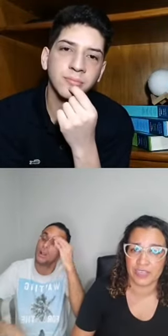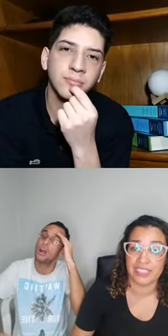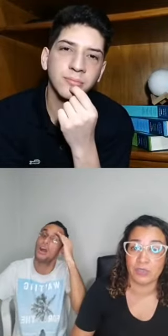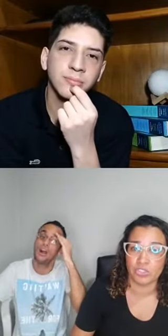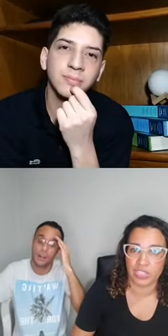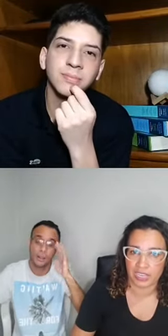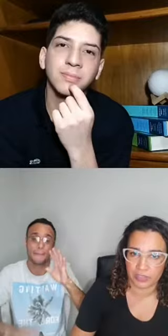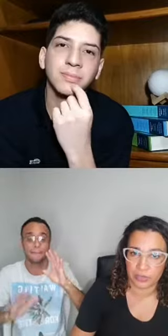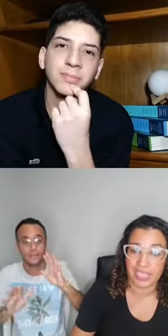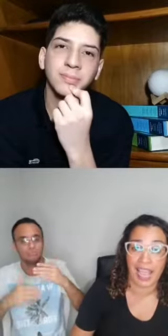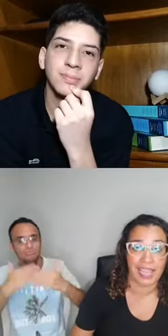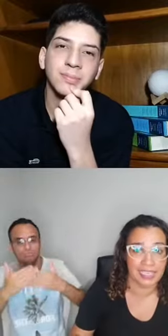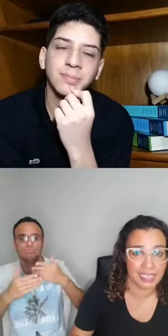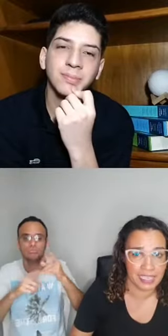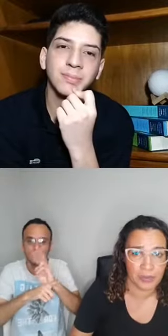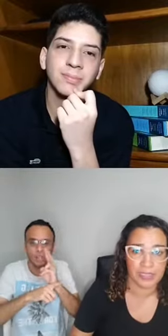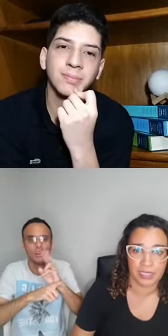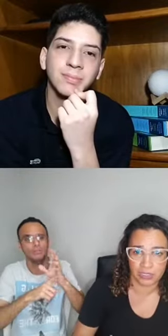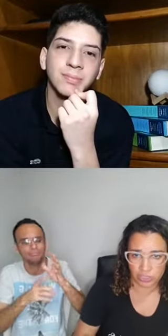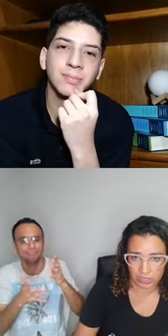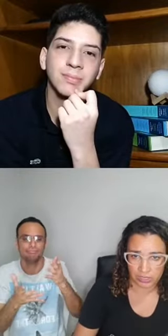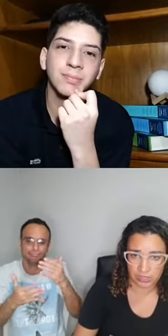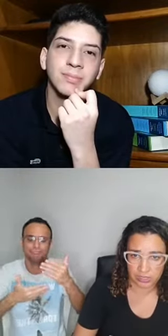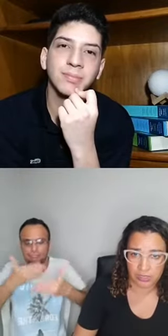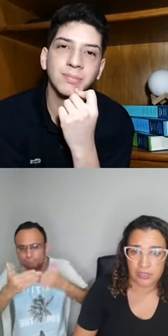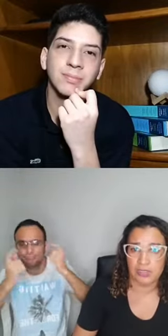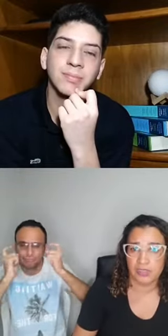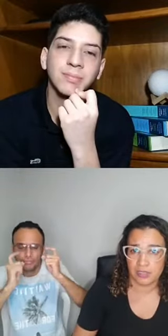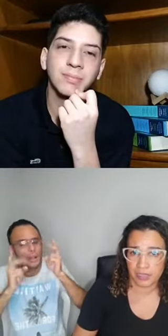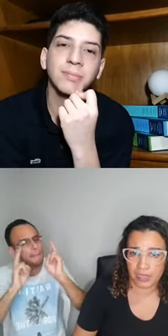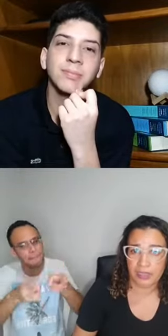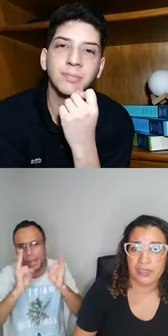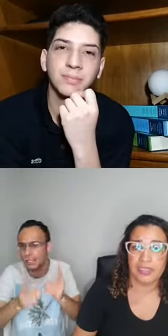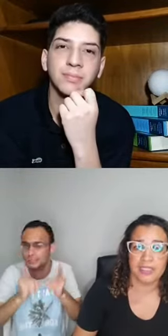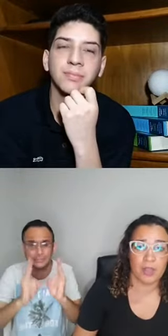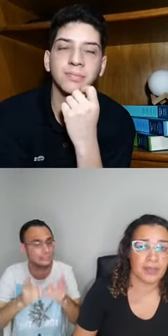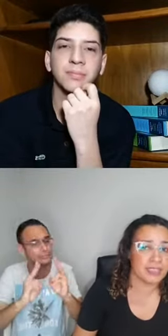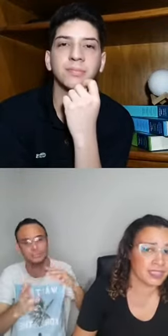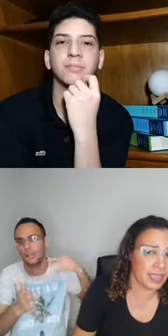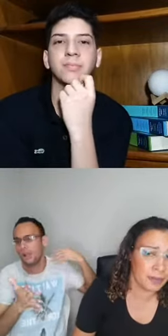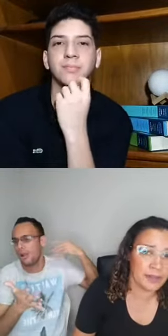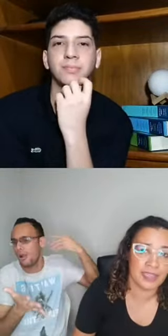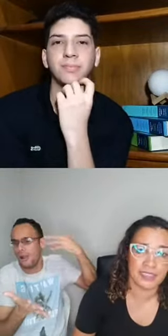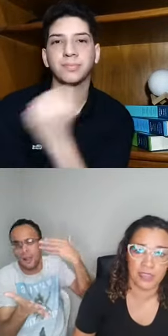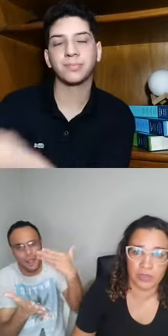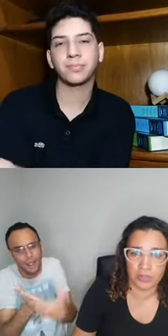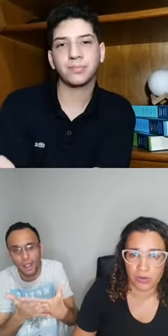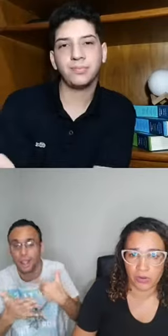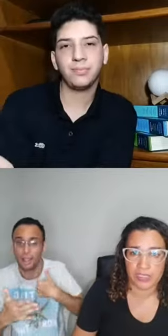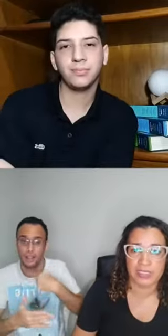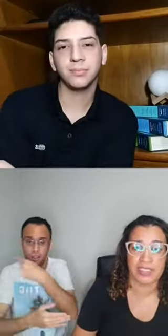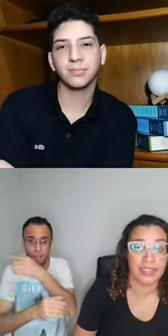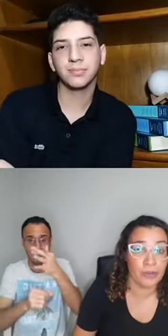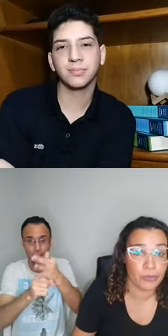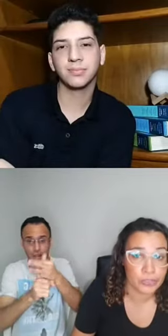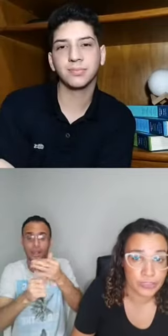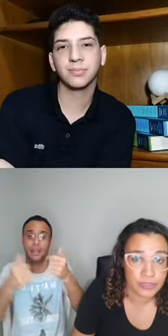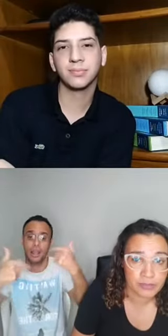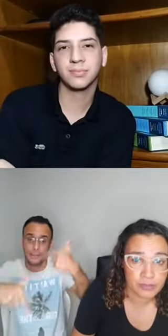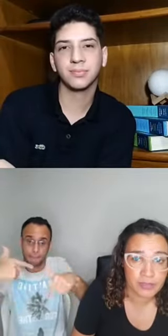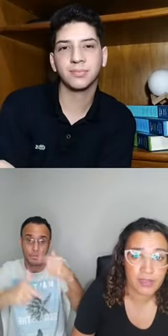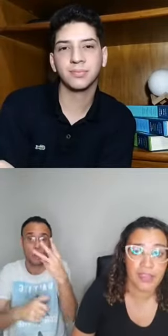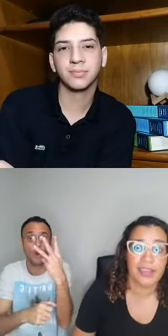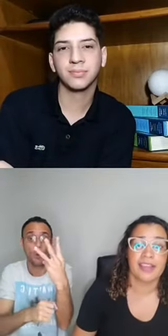sinalizando, fazendo gestos. Aí que eu entendi, né? Então, mas sempre nas reuniões, até